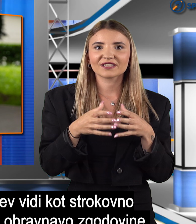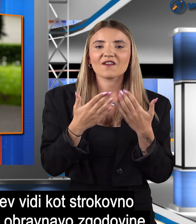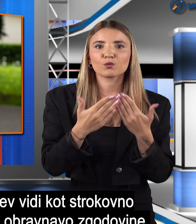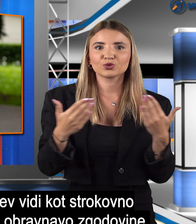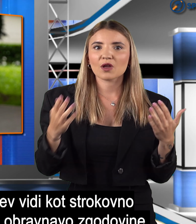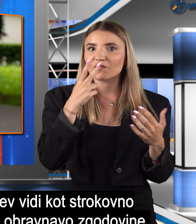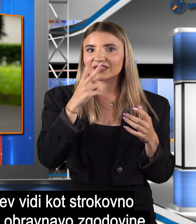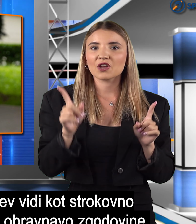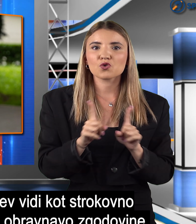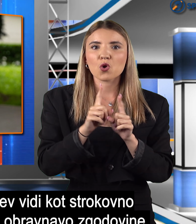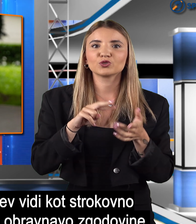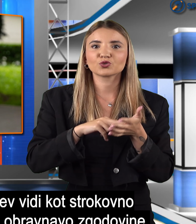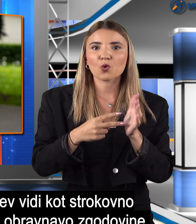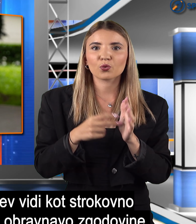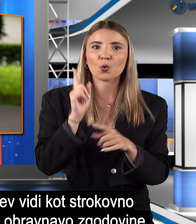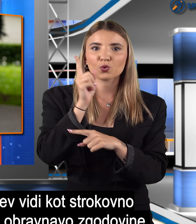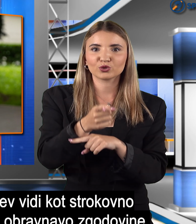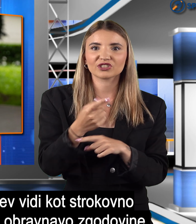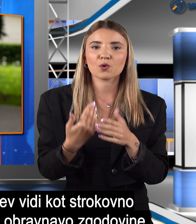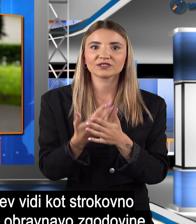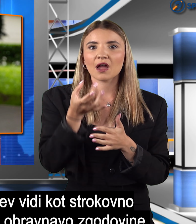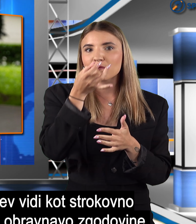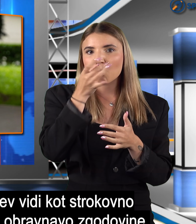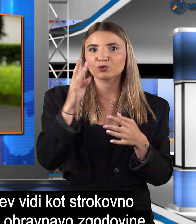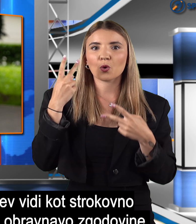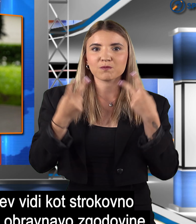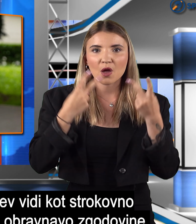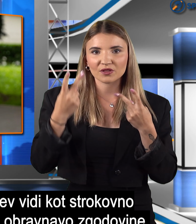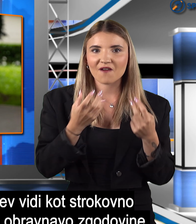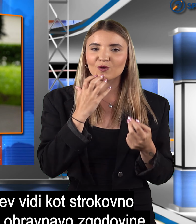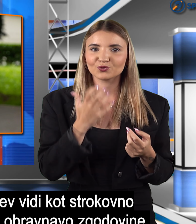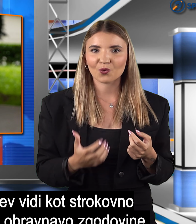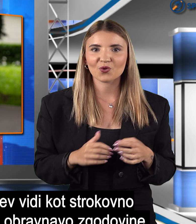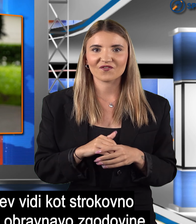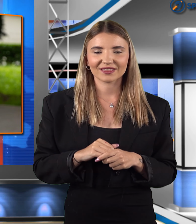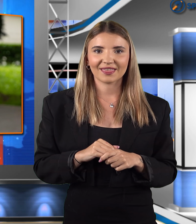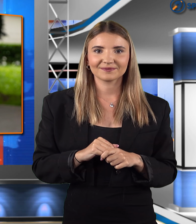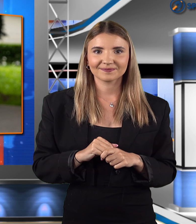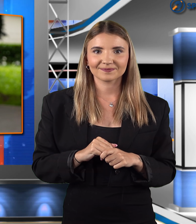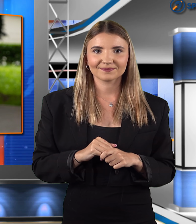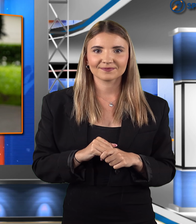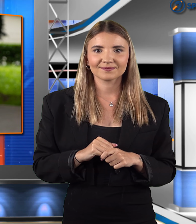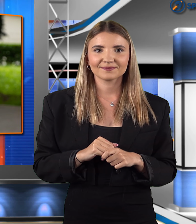Združitev muzejev vidi kot strokovno odločitev za boljšo obravnavo zgodovine.